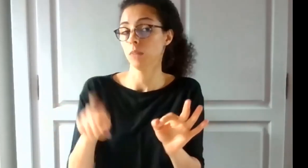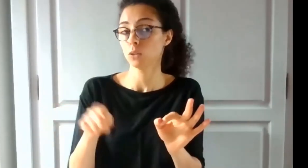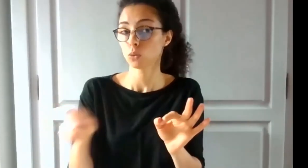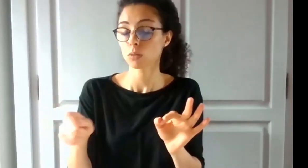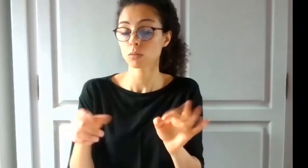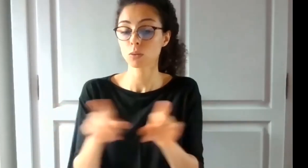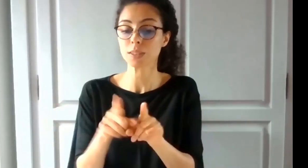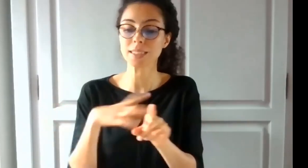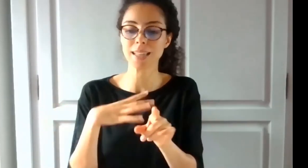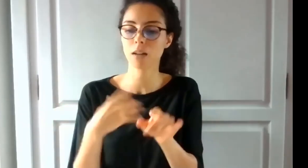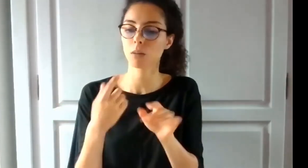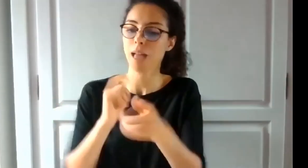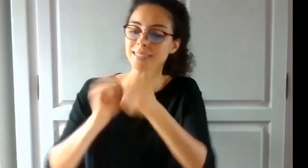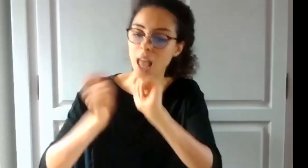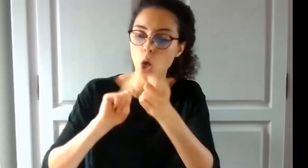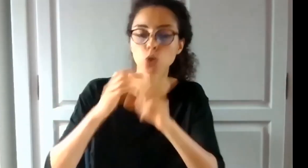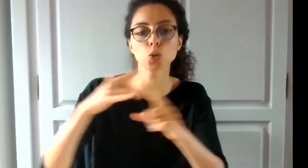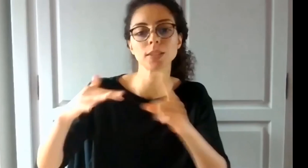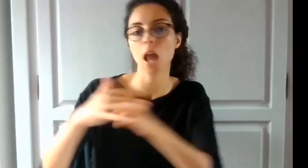un dialogue social